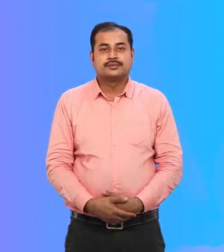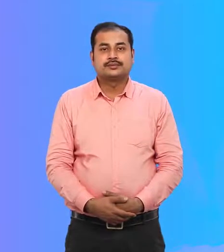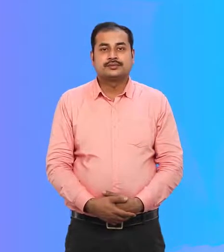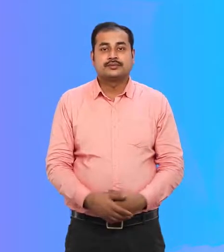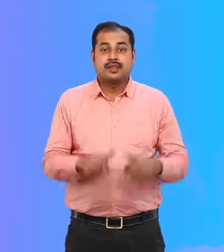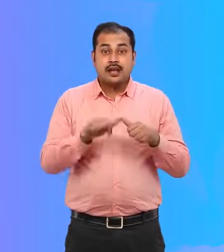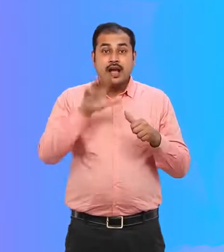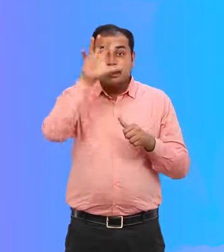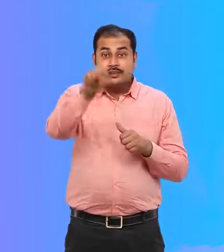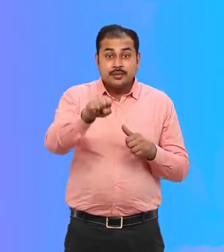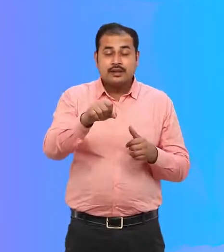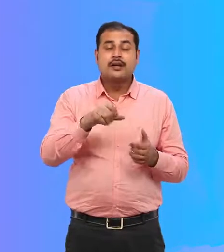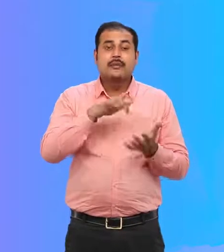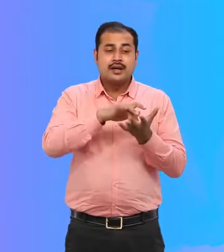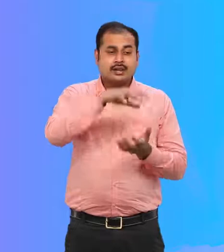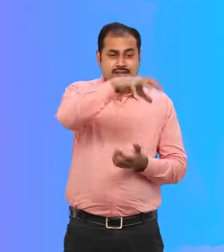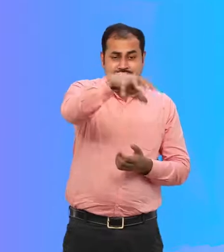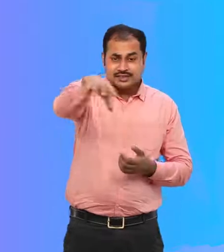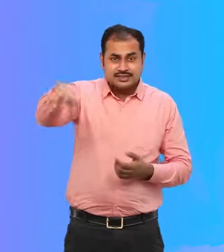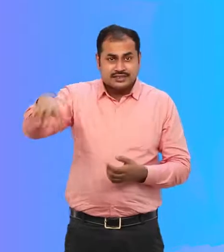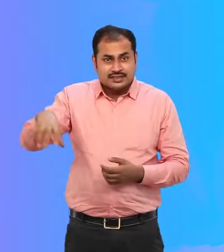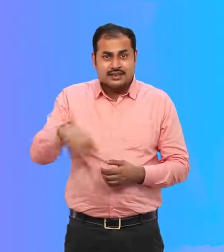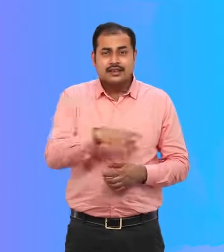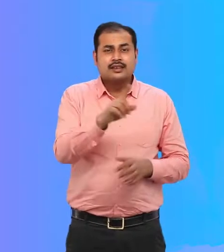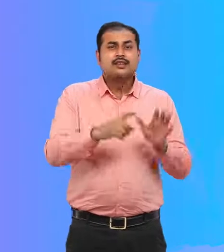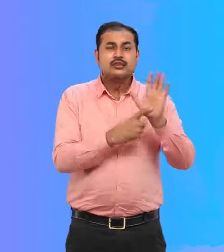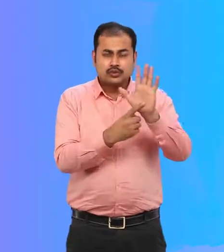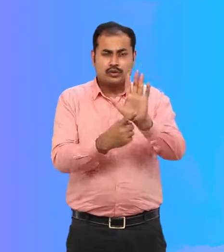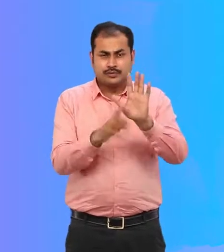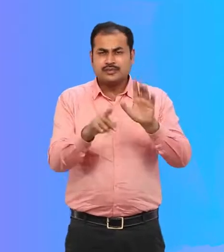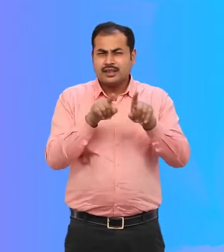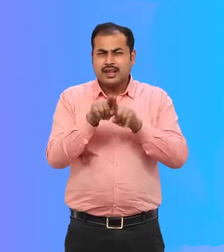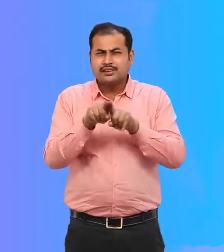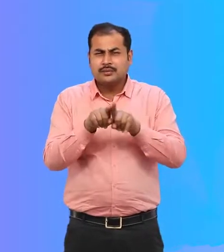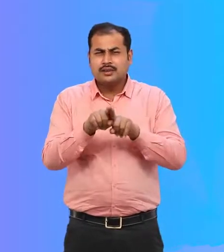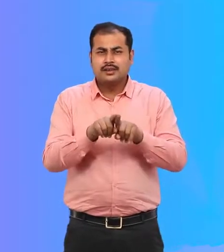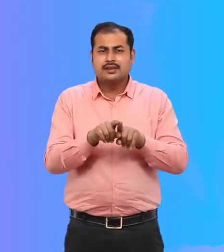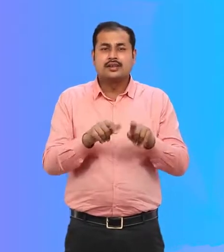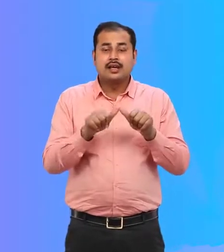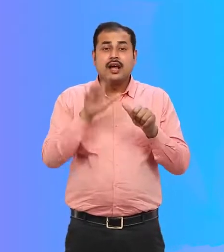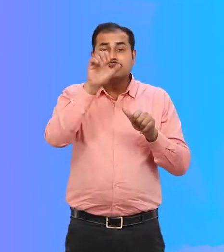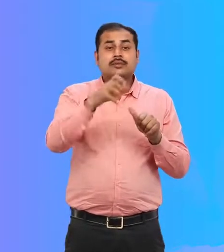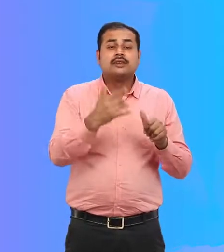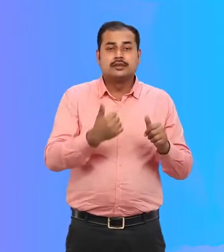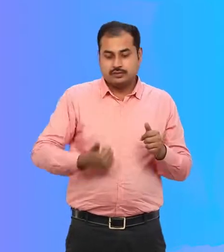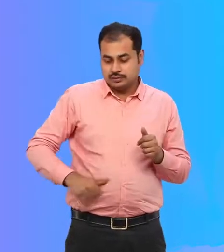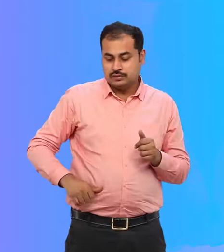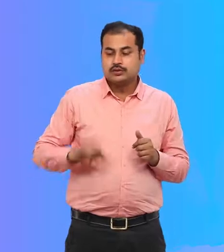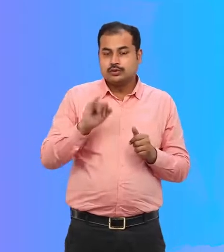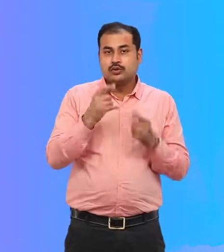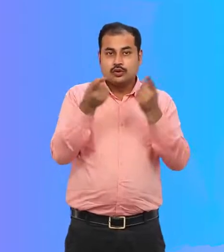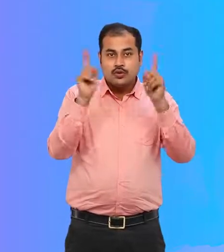है जिसमें सभी सुरम्य जगह कि जैसे सुगम में